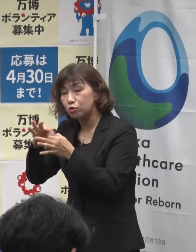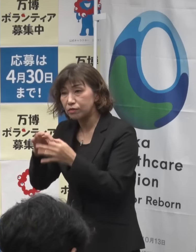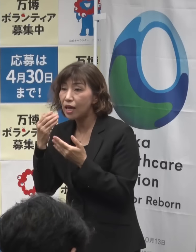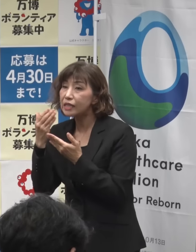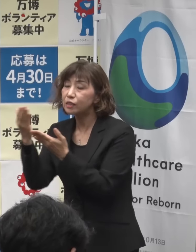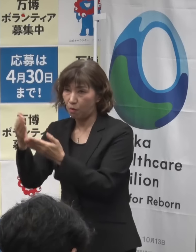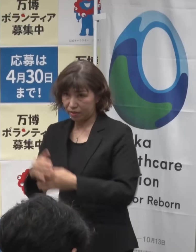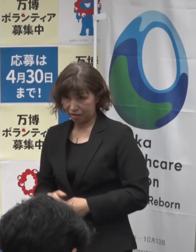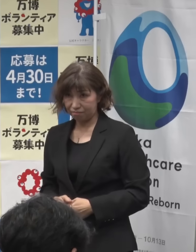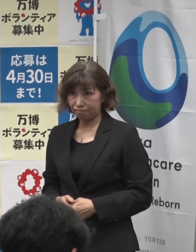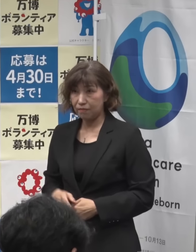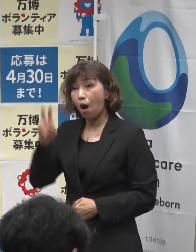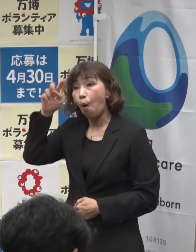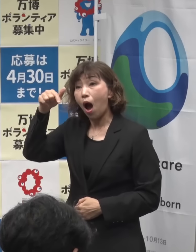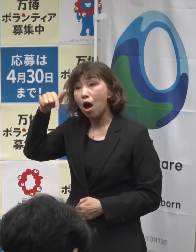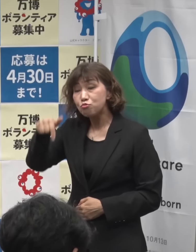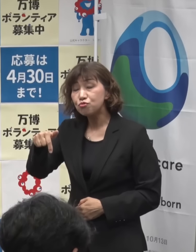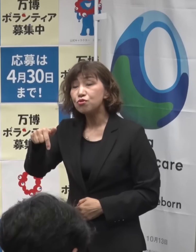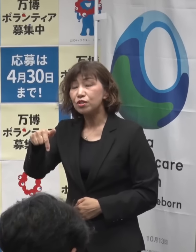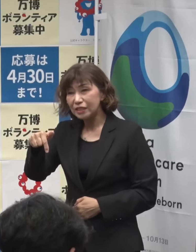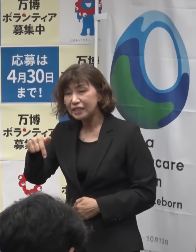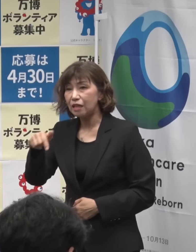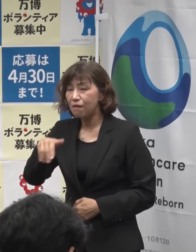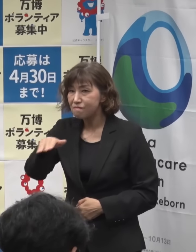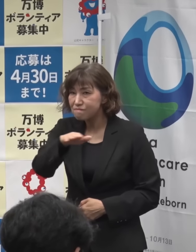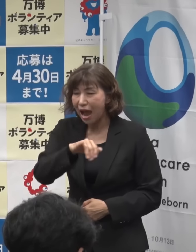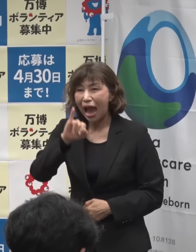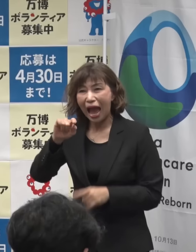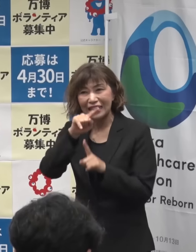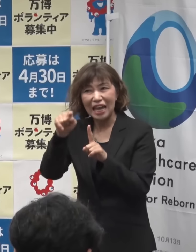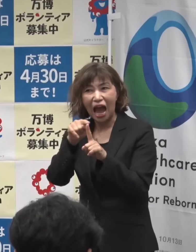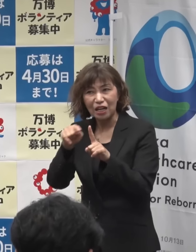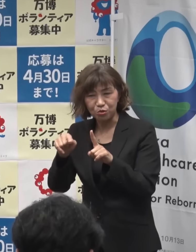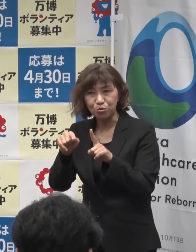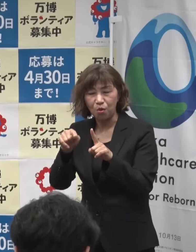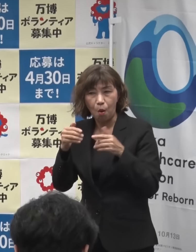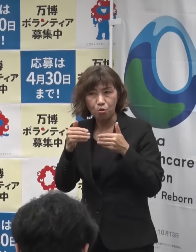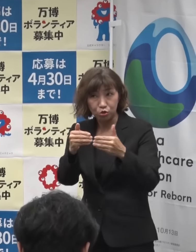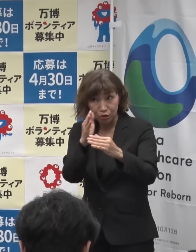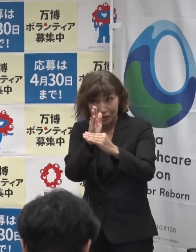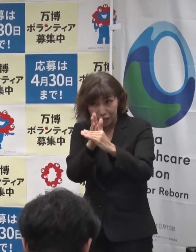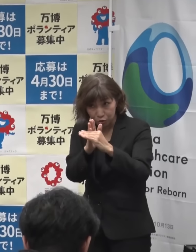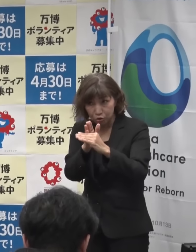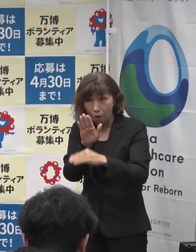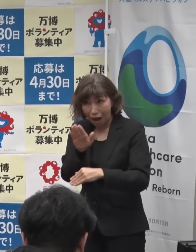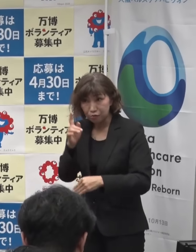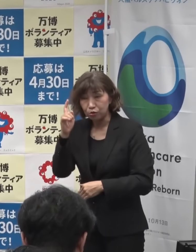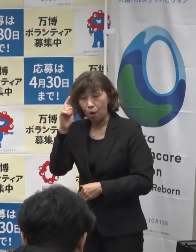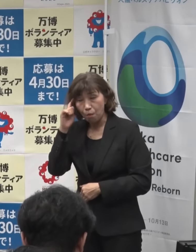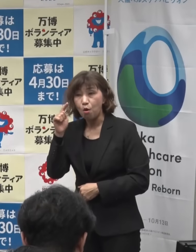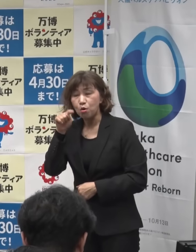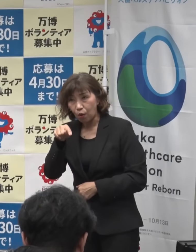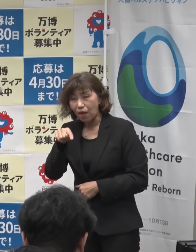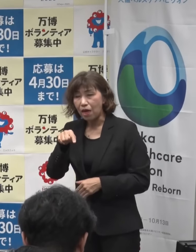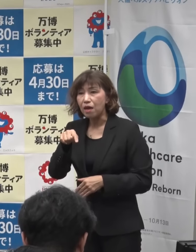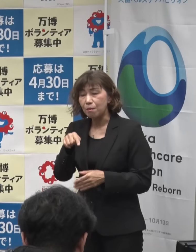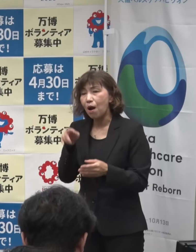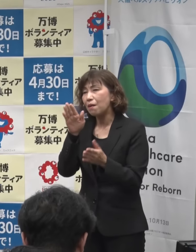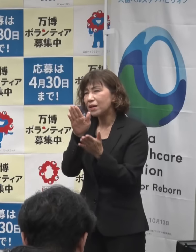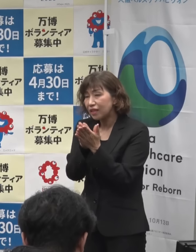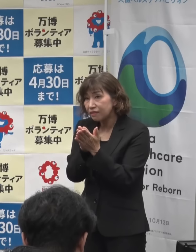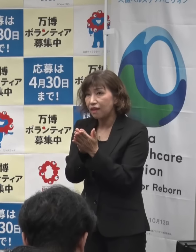てはカジノを含む IR を推進される立場かと思いますけれども、そういったところも踏まえながら大阪府としてギャンブル依存